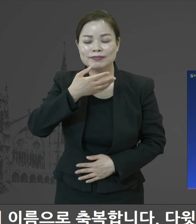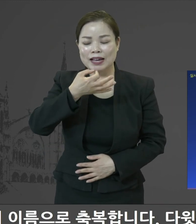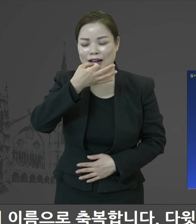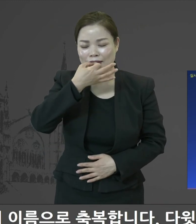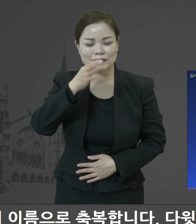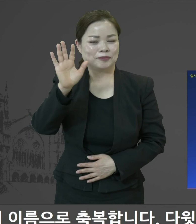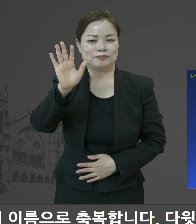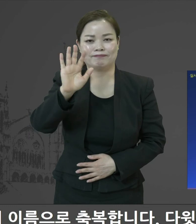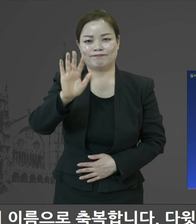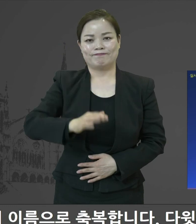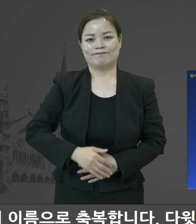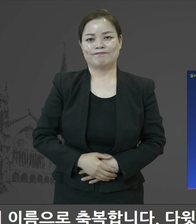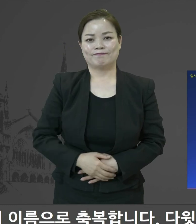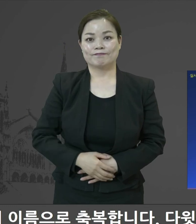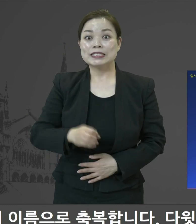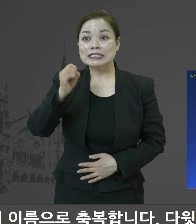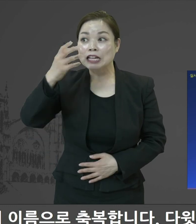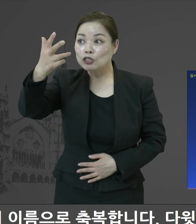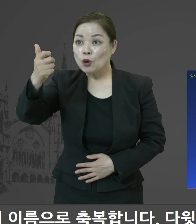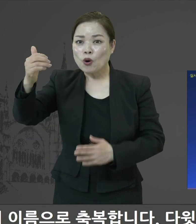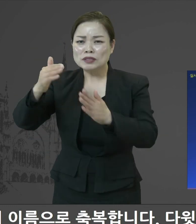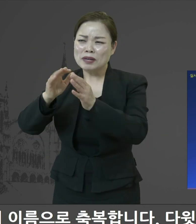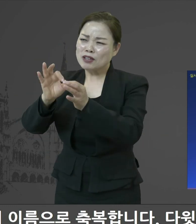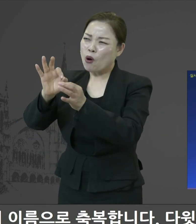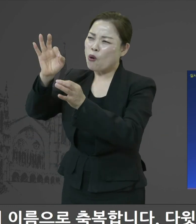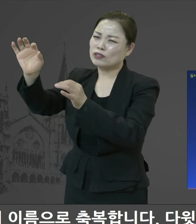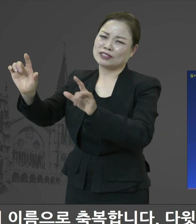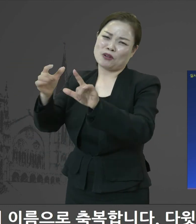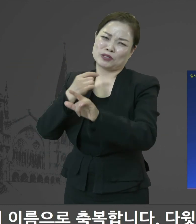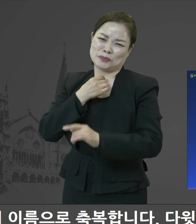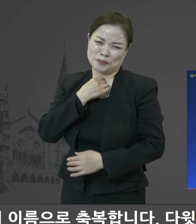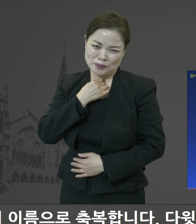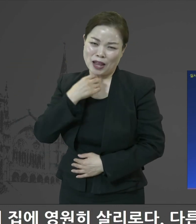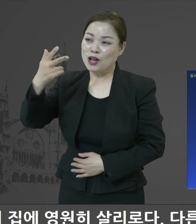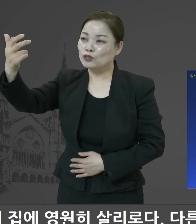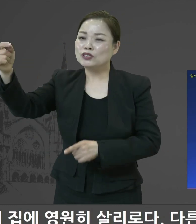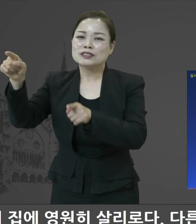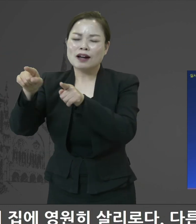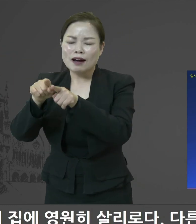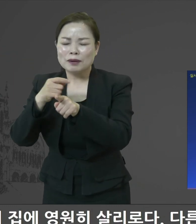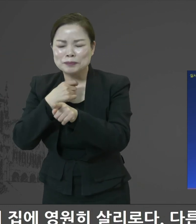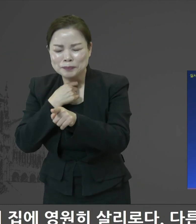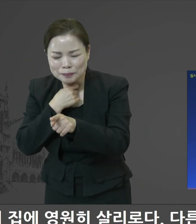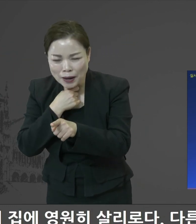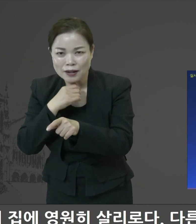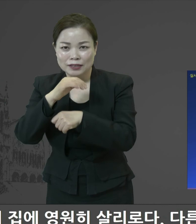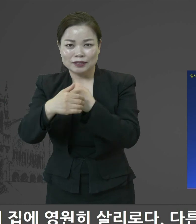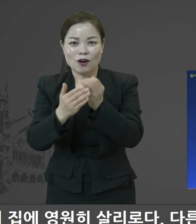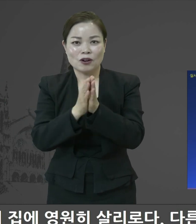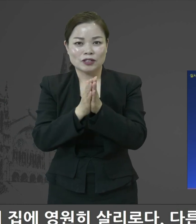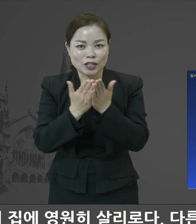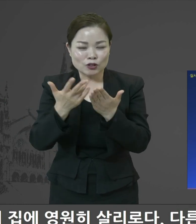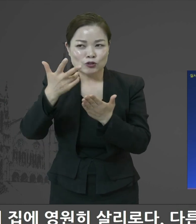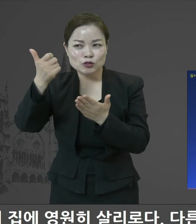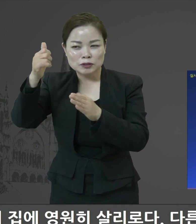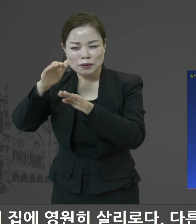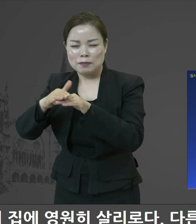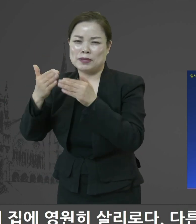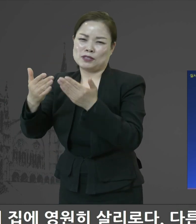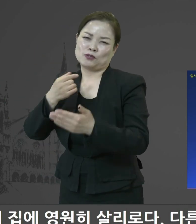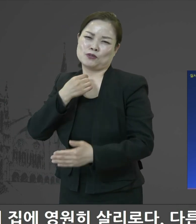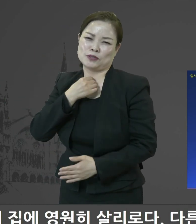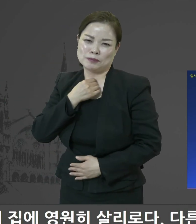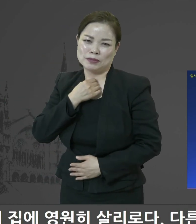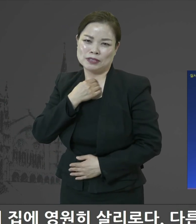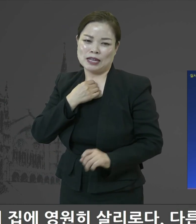욕심이 있는 것이 아니에요. 그냥 여호와의 집에 살고 싶대요. 그냥 주님과 함께하고 싶대요. 성전에서 늘 주님을 예배하고 싶대요.